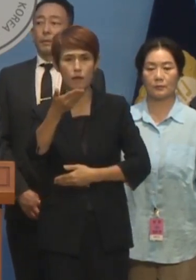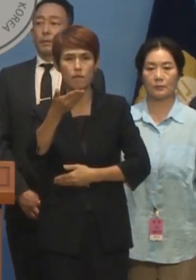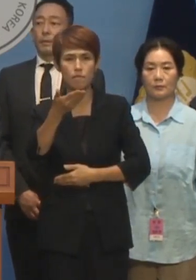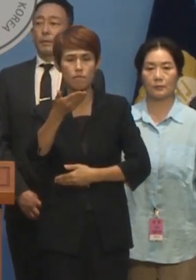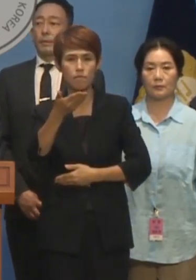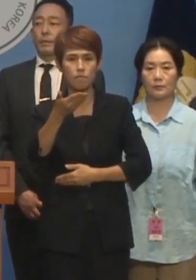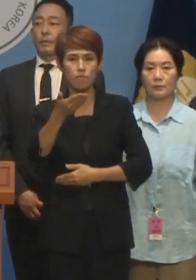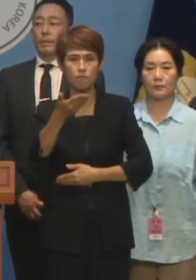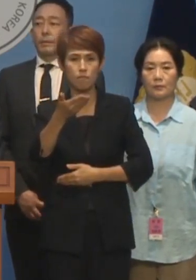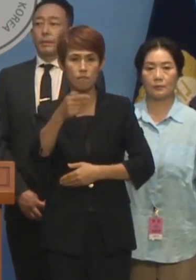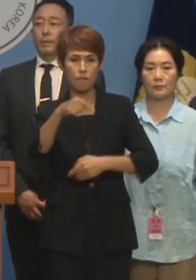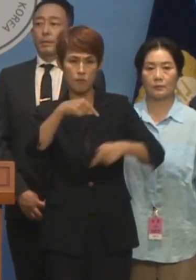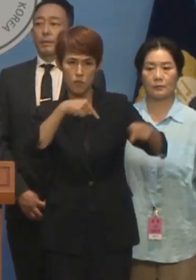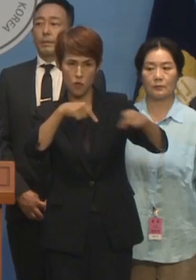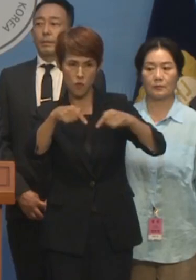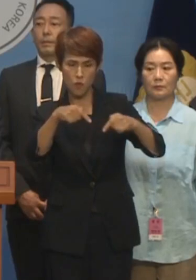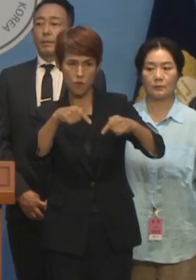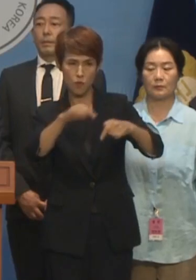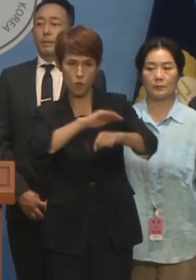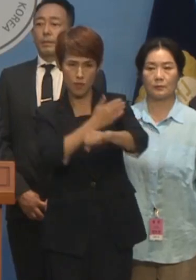재창출의 목표를 이루어낼